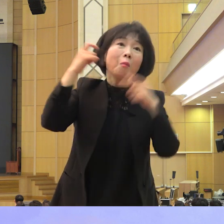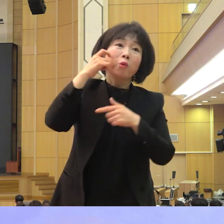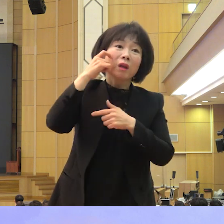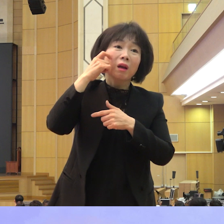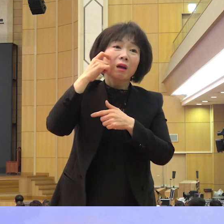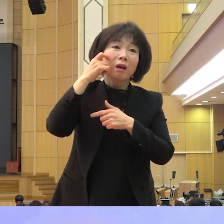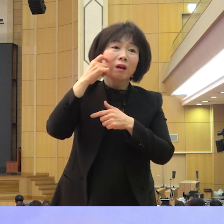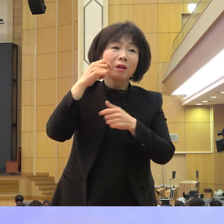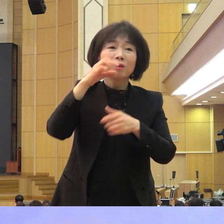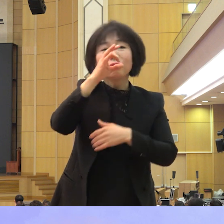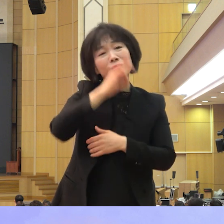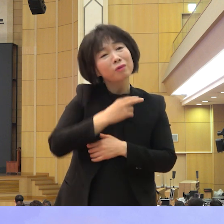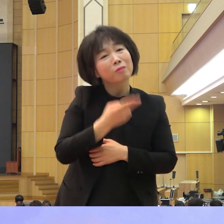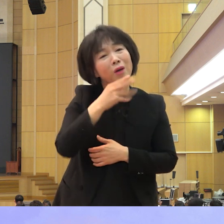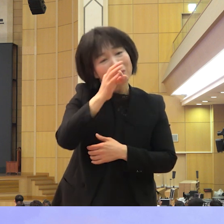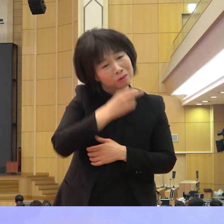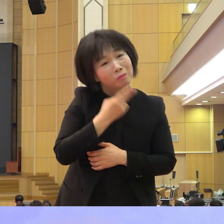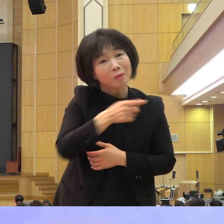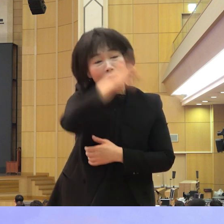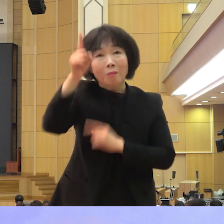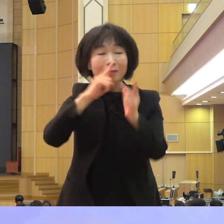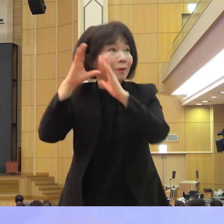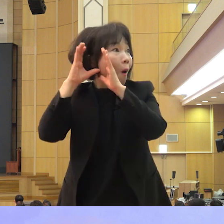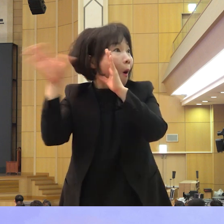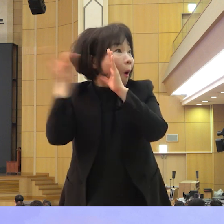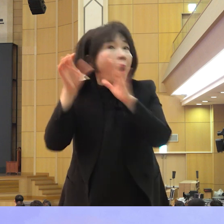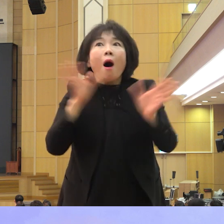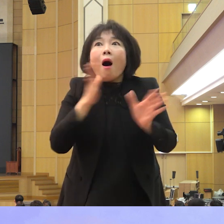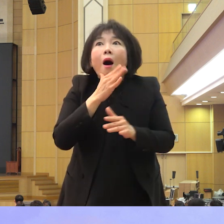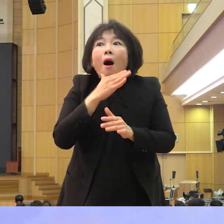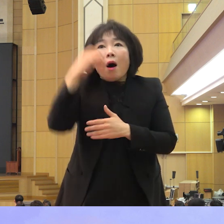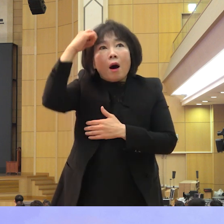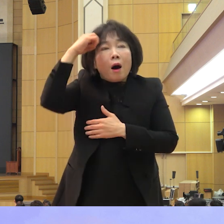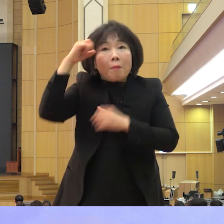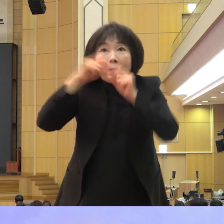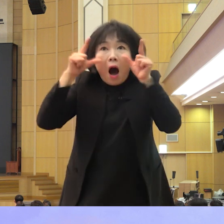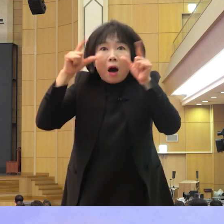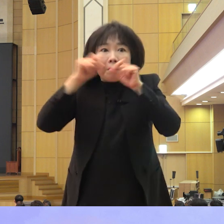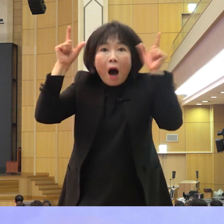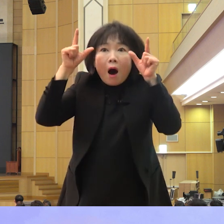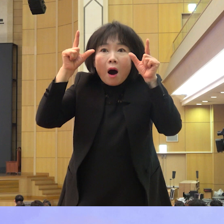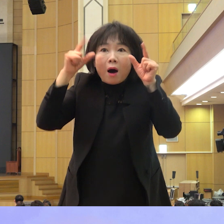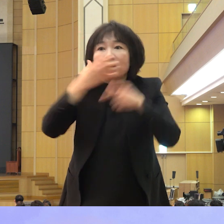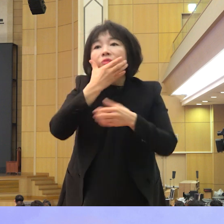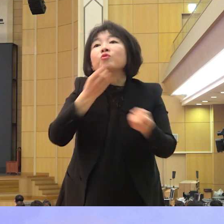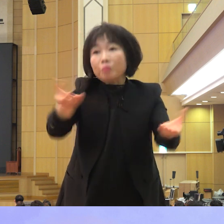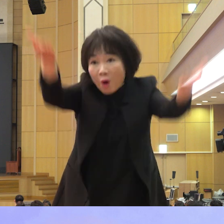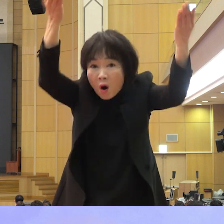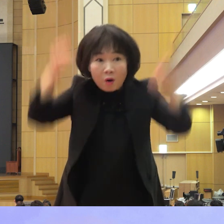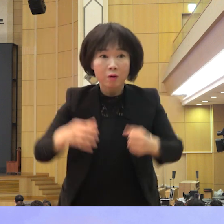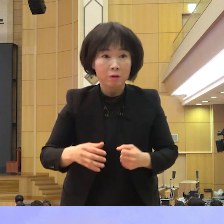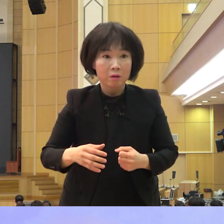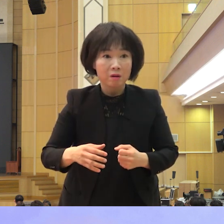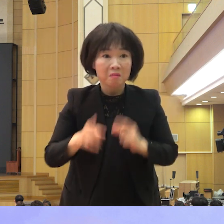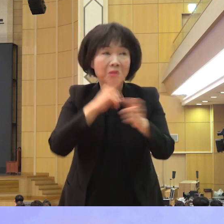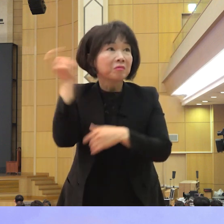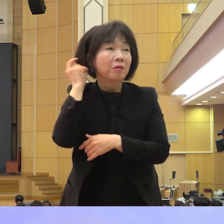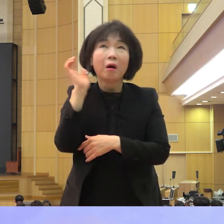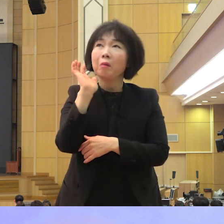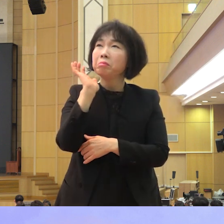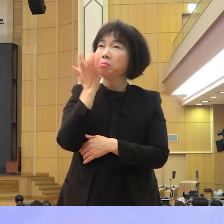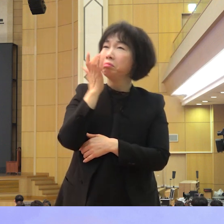여러분이 알아들어야지, 성경이 예수님 말씀의 뜻이 깨달아야지. 깨닫지 못하면 그냥